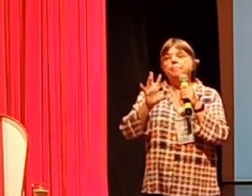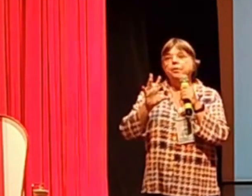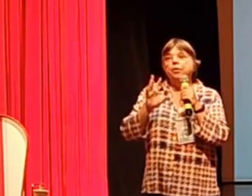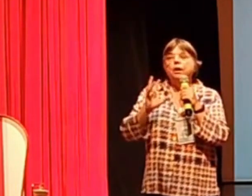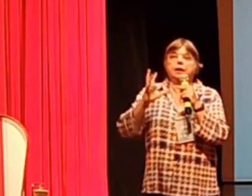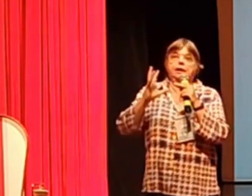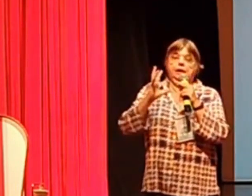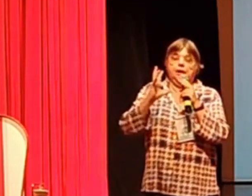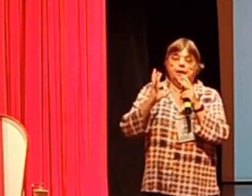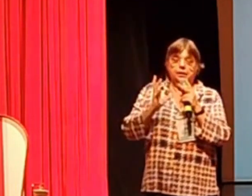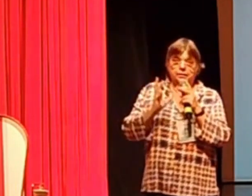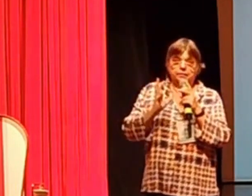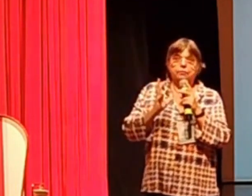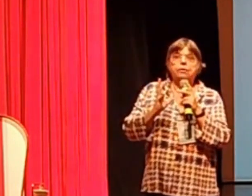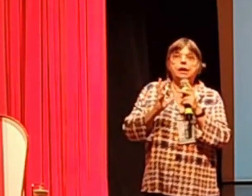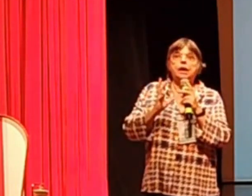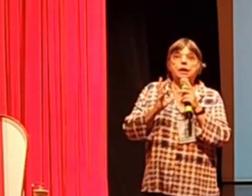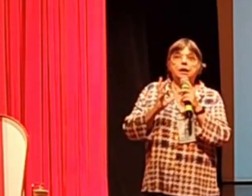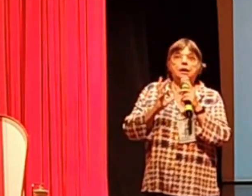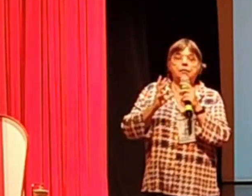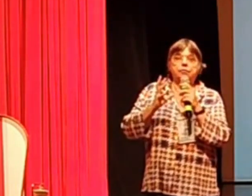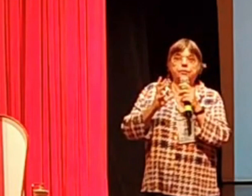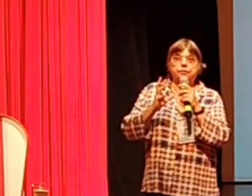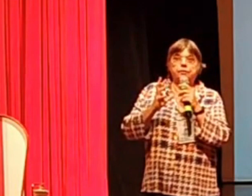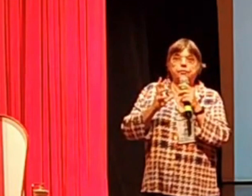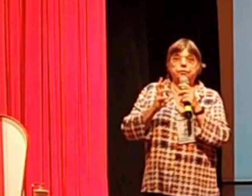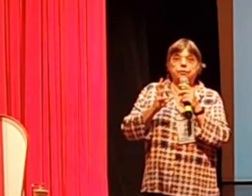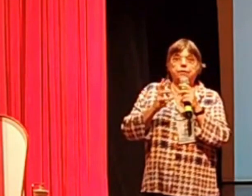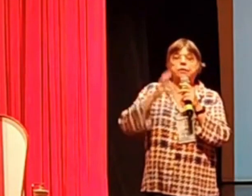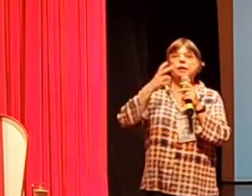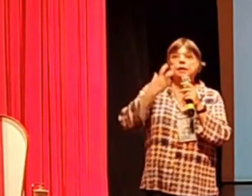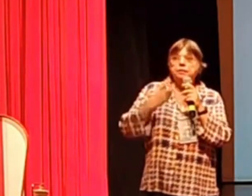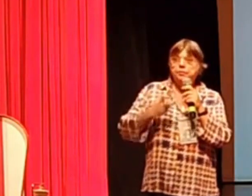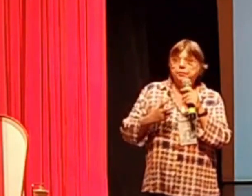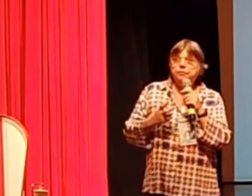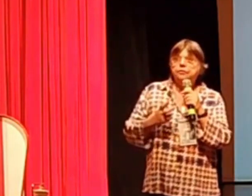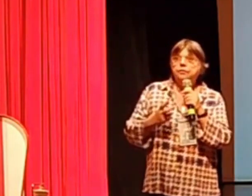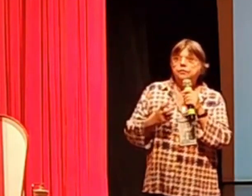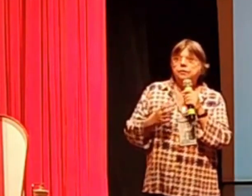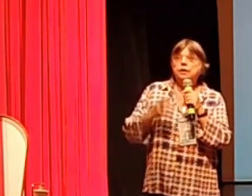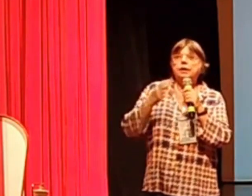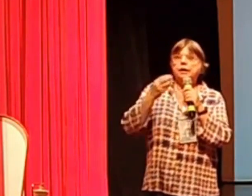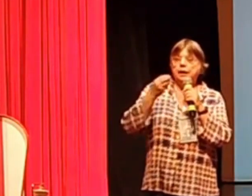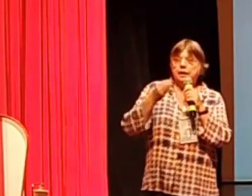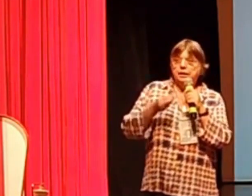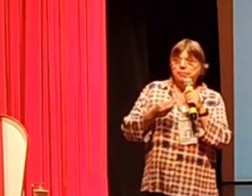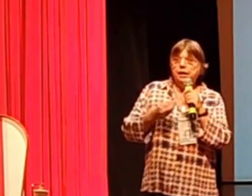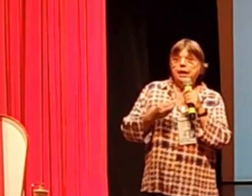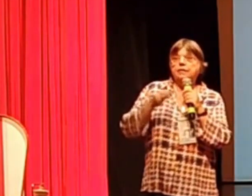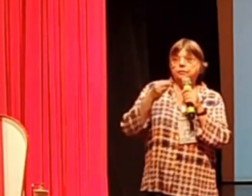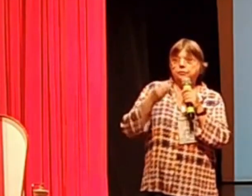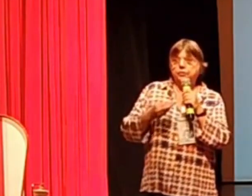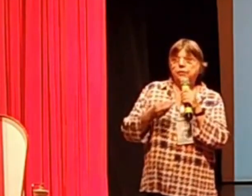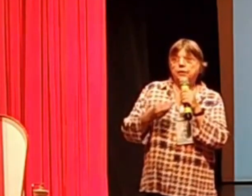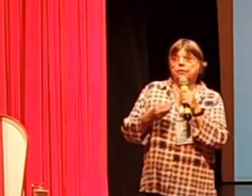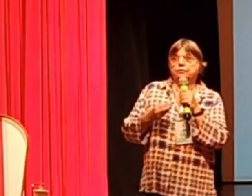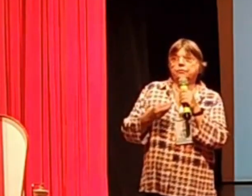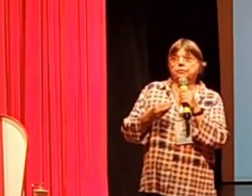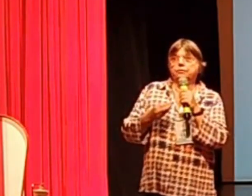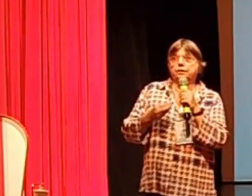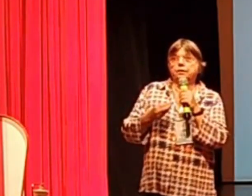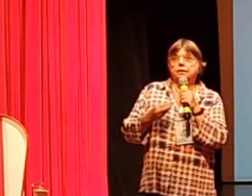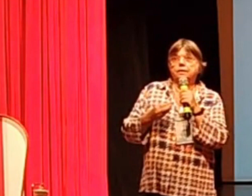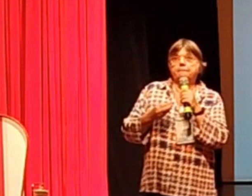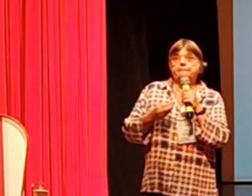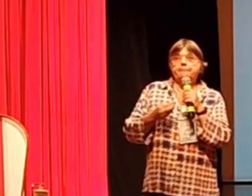grau, a piora é segurar a evolução da escoliose e a pessoa se sentir equilibrada no seu